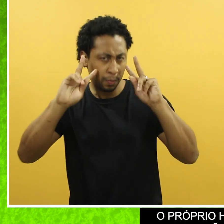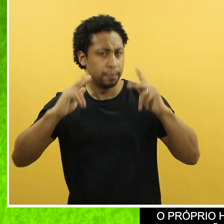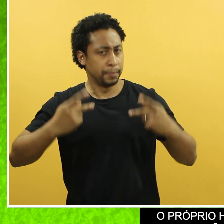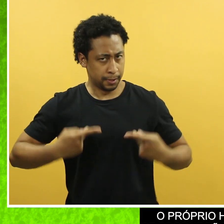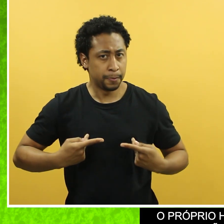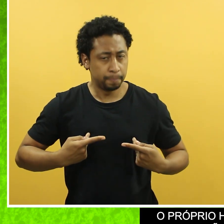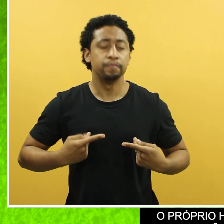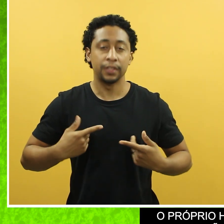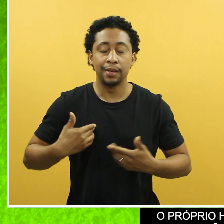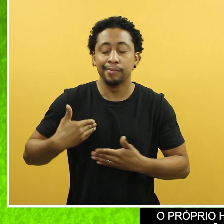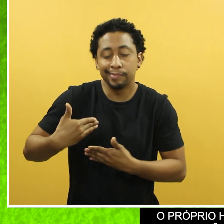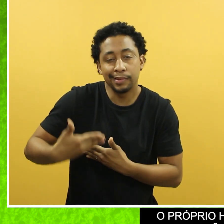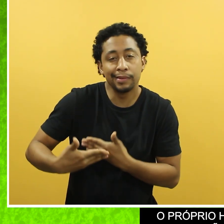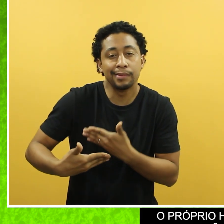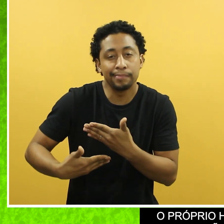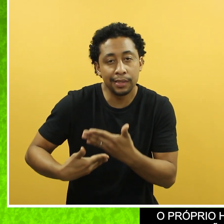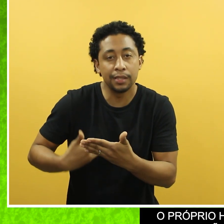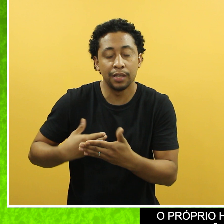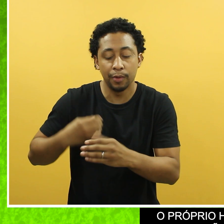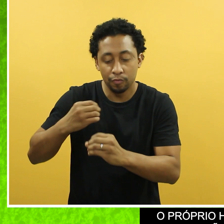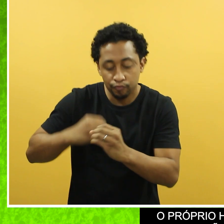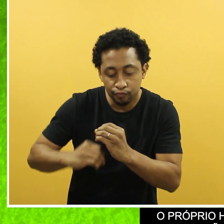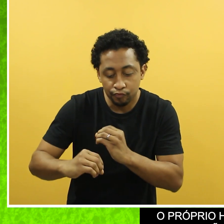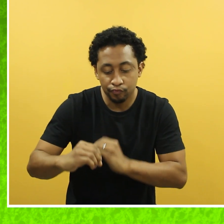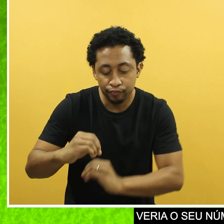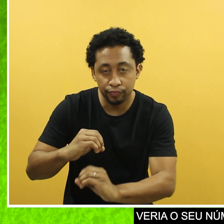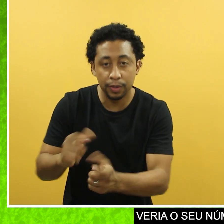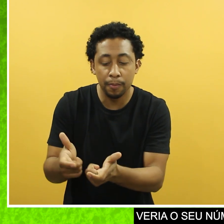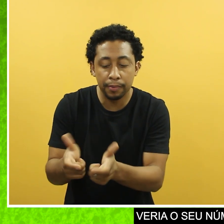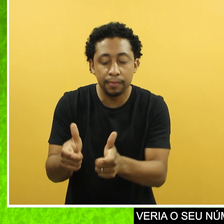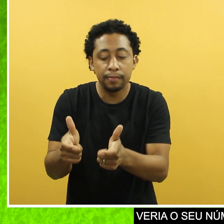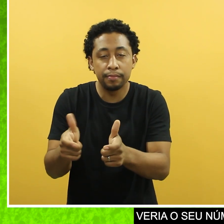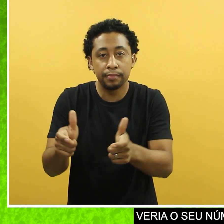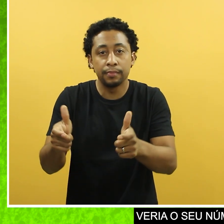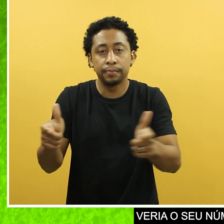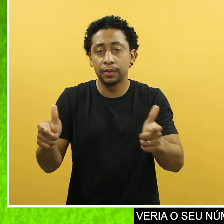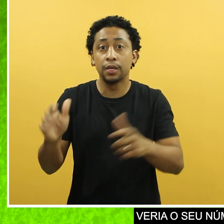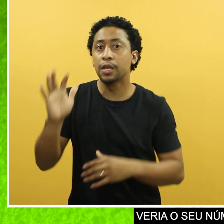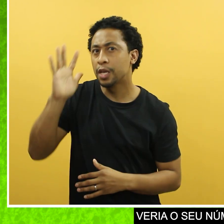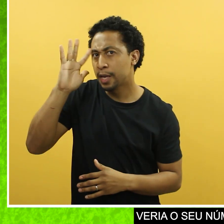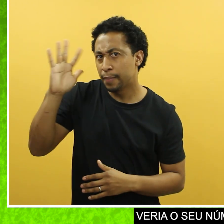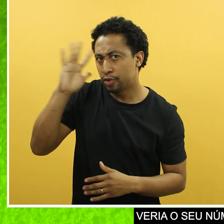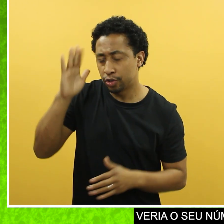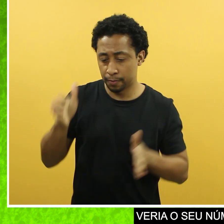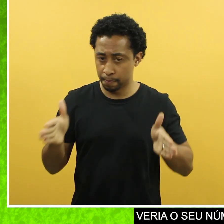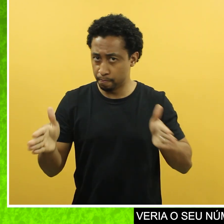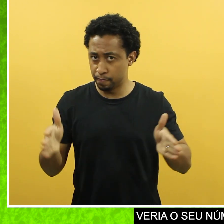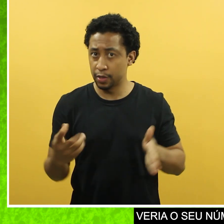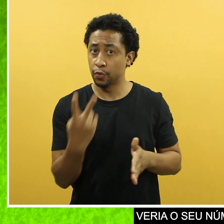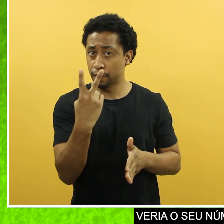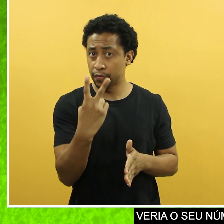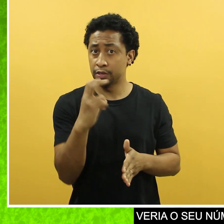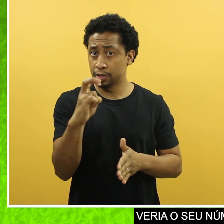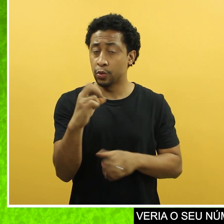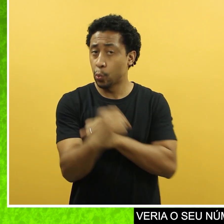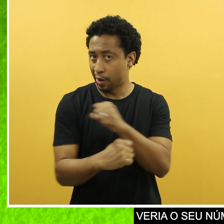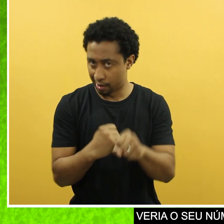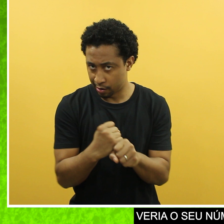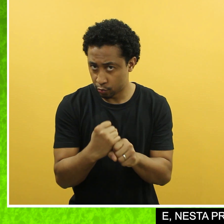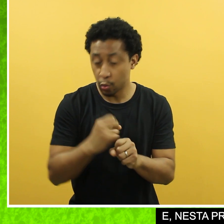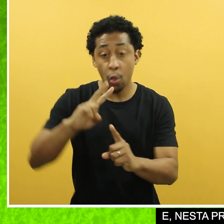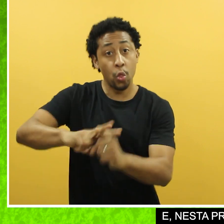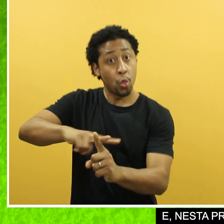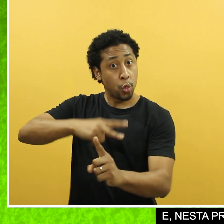O próprio homem, que se produz tão lentamente, veria o seu número dobrado todos os 25